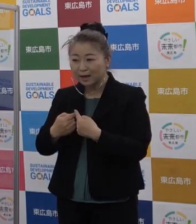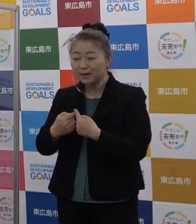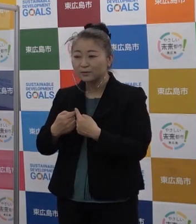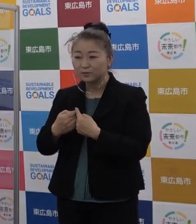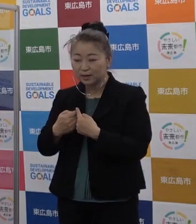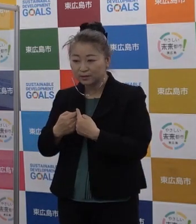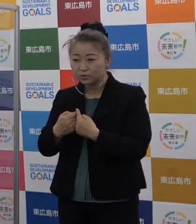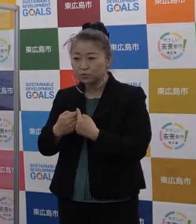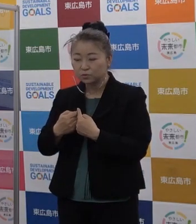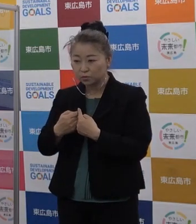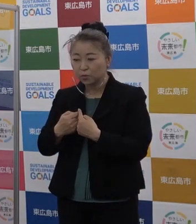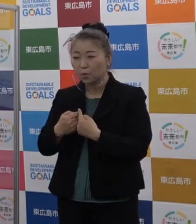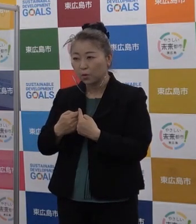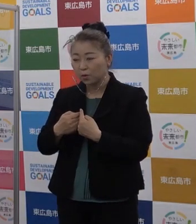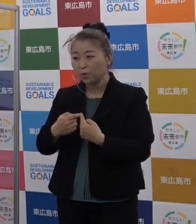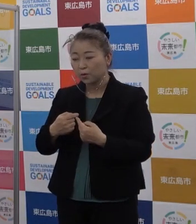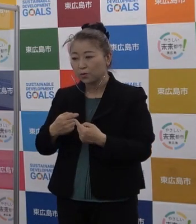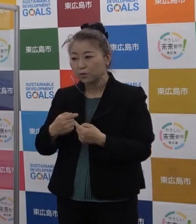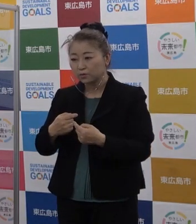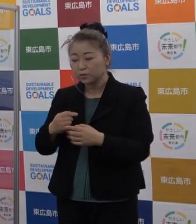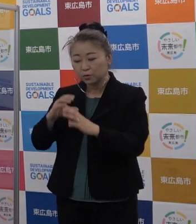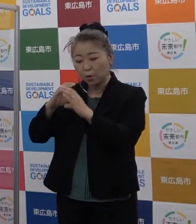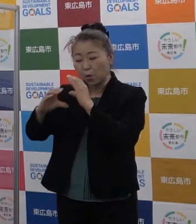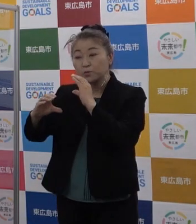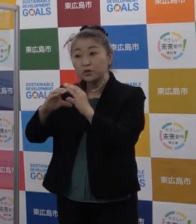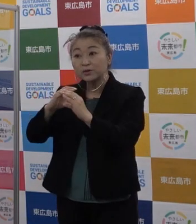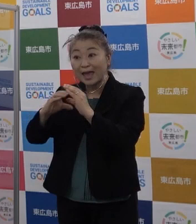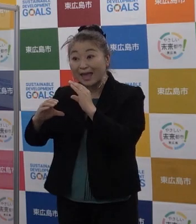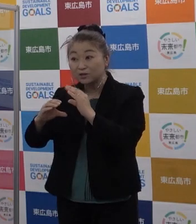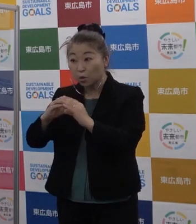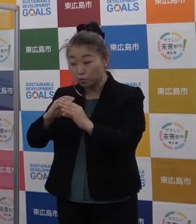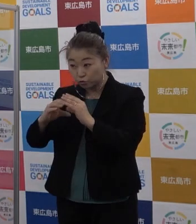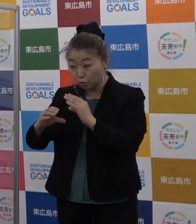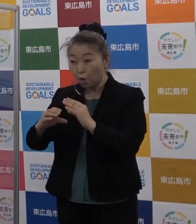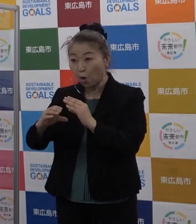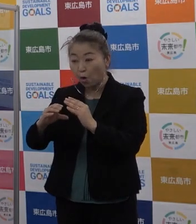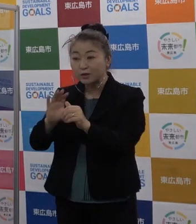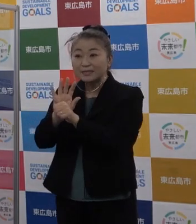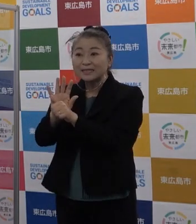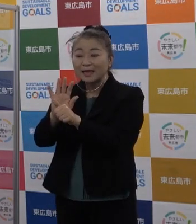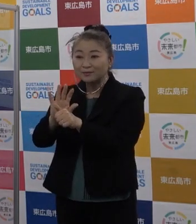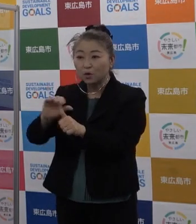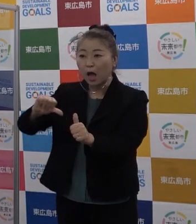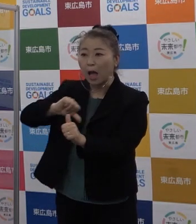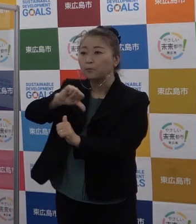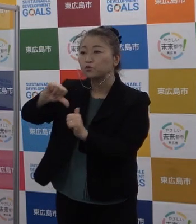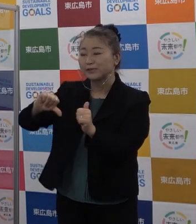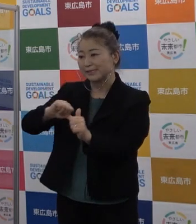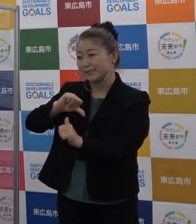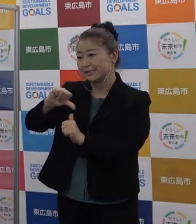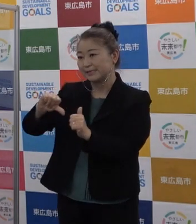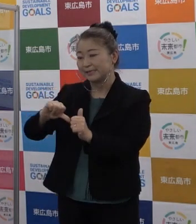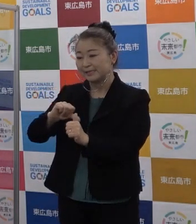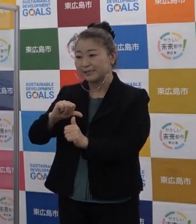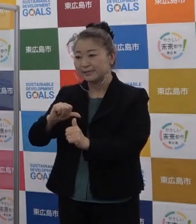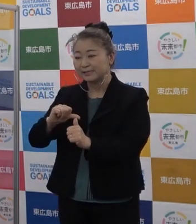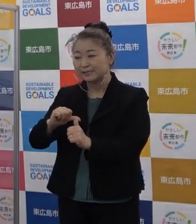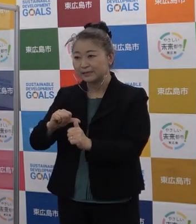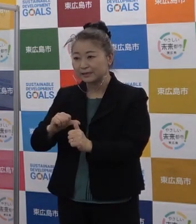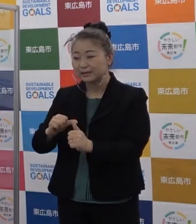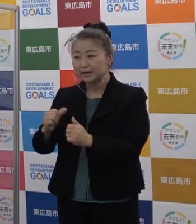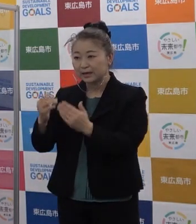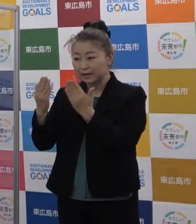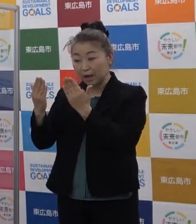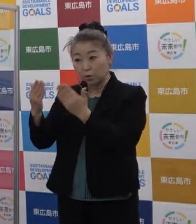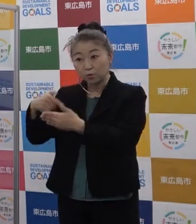パーソナライズドインフォパネルということで、これはコミュニケーション支援アプリサービスです。学内